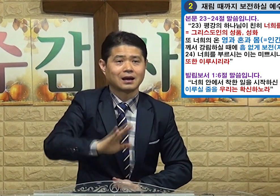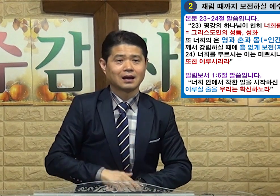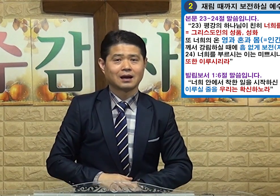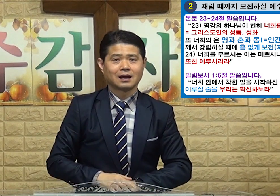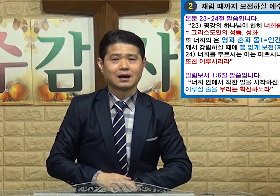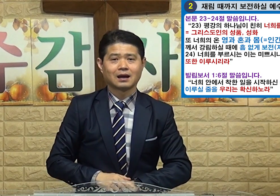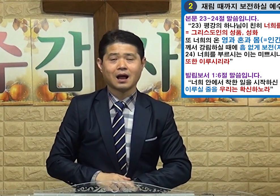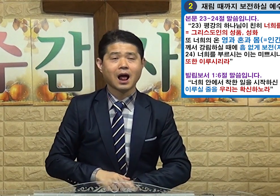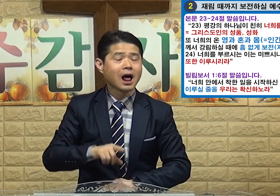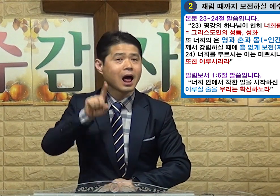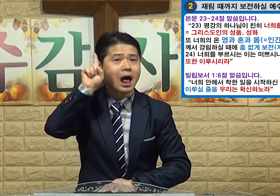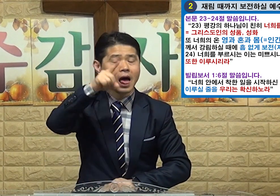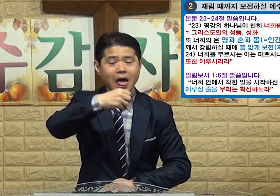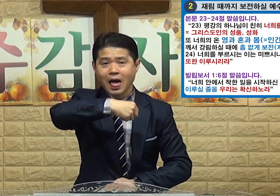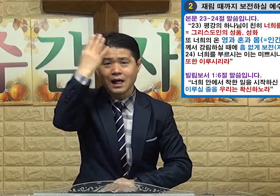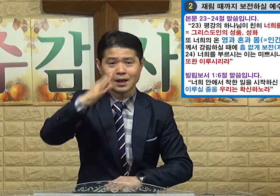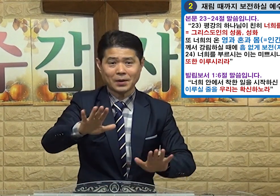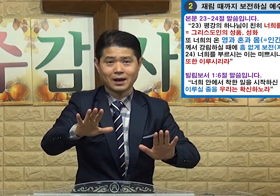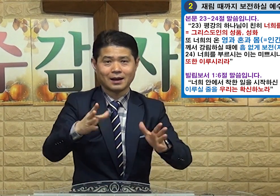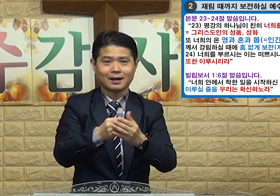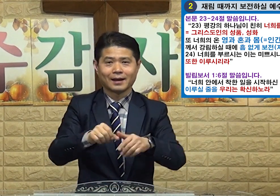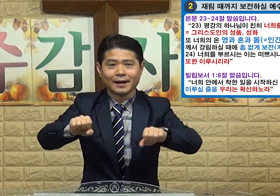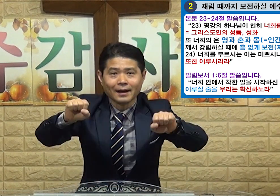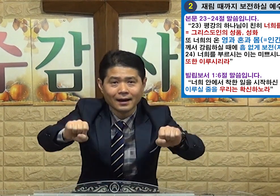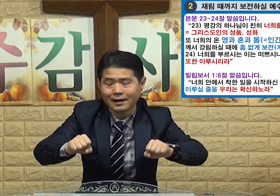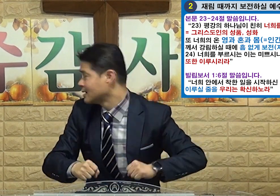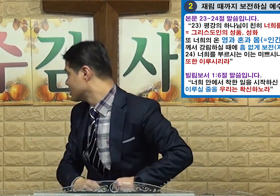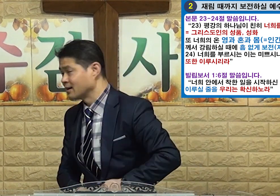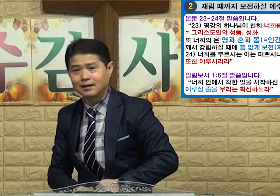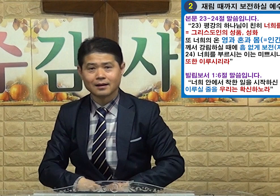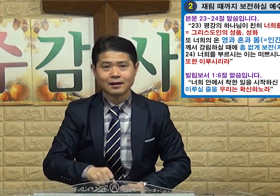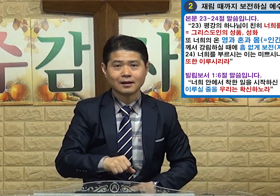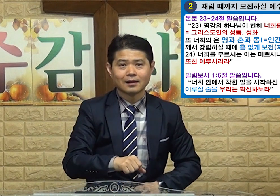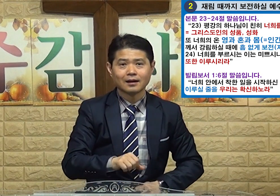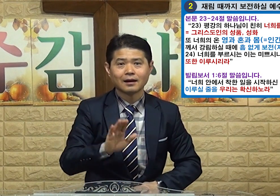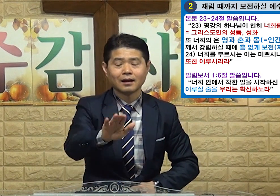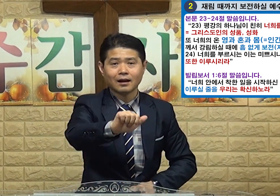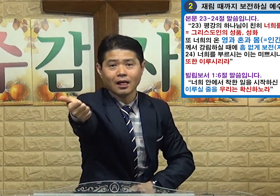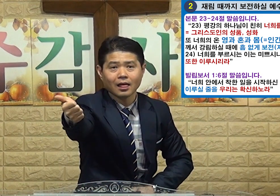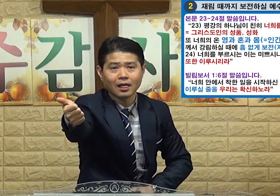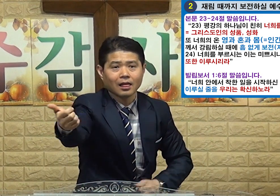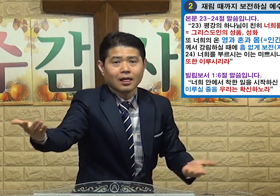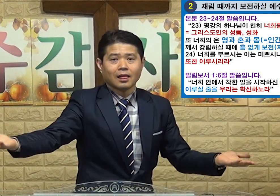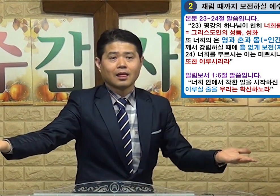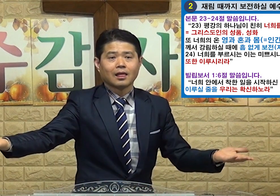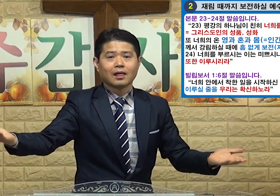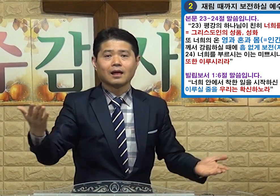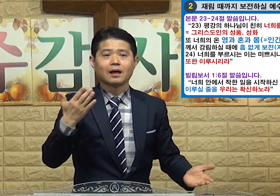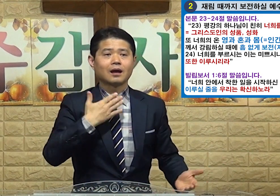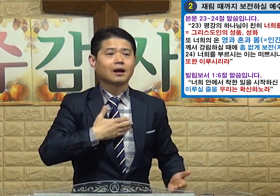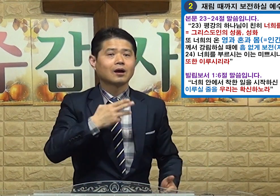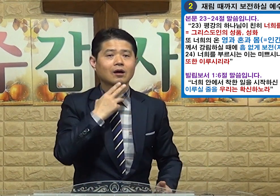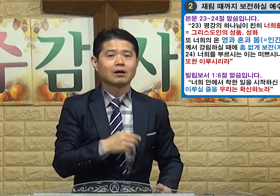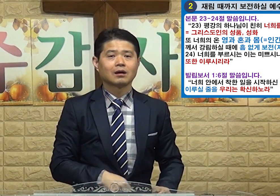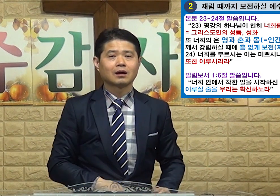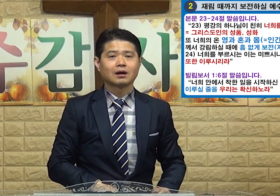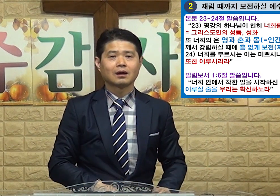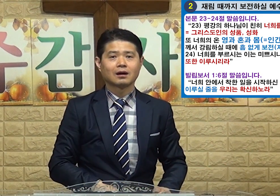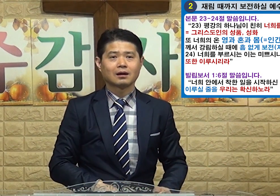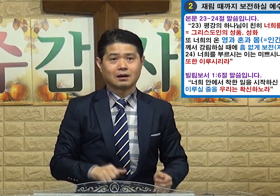나이가 많아도 빨리 죽지 않는데 그 다음날에 바로 죽을 수